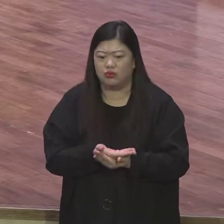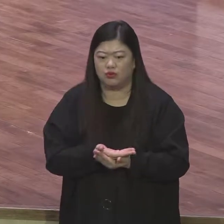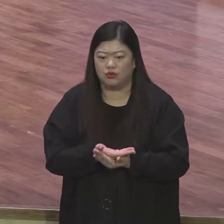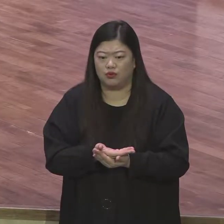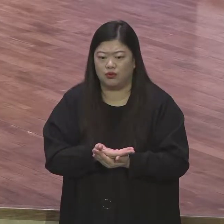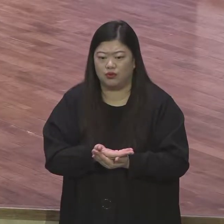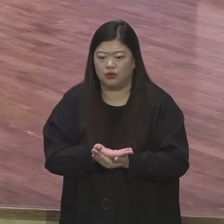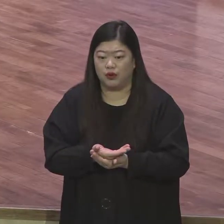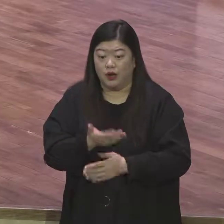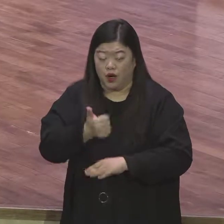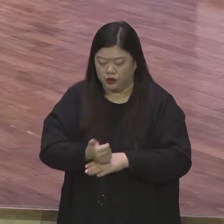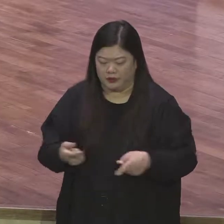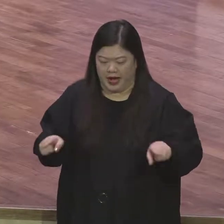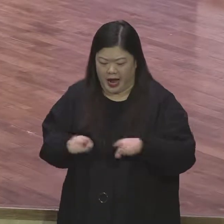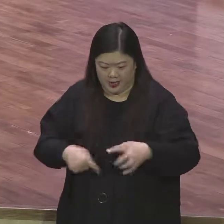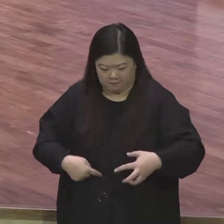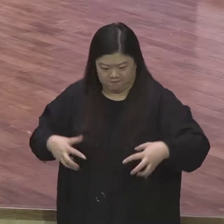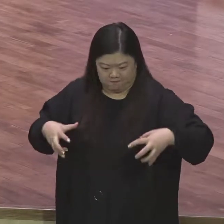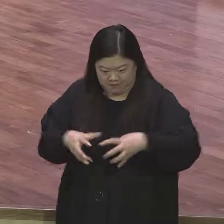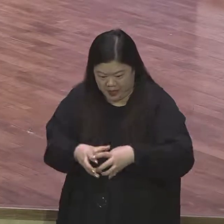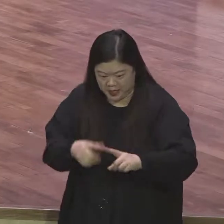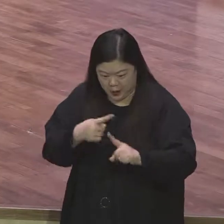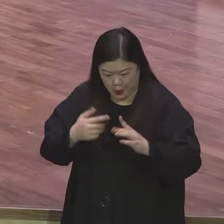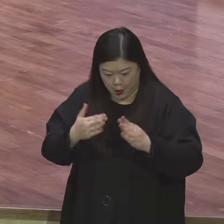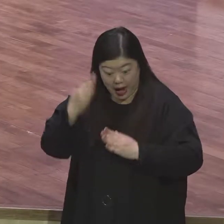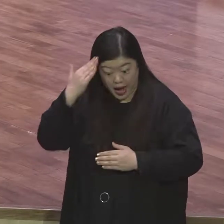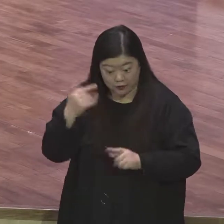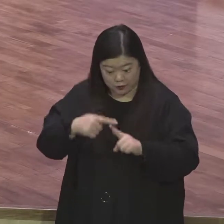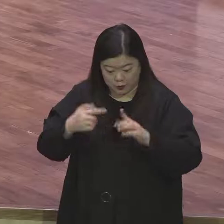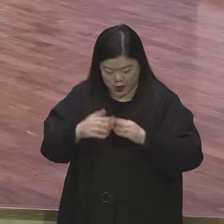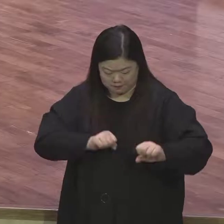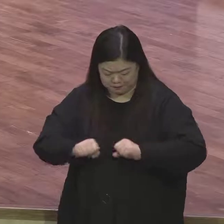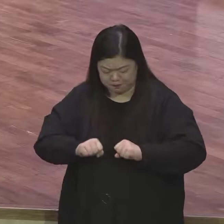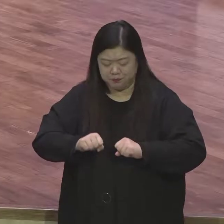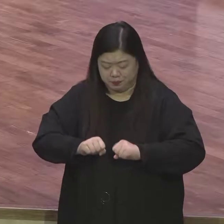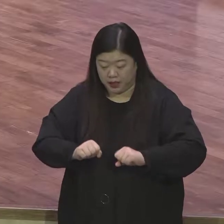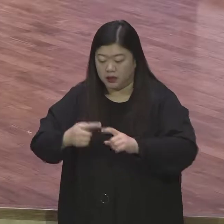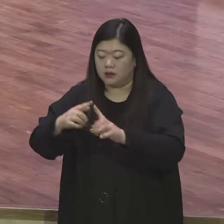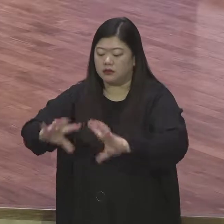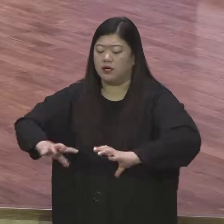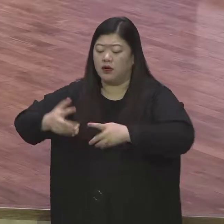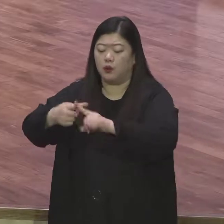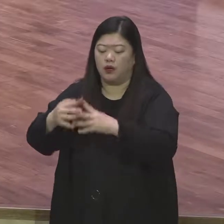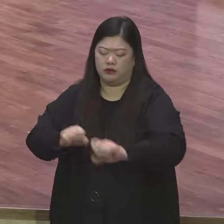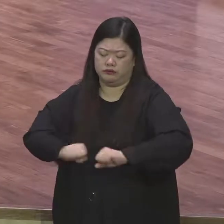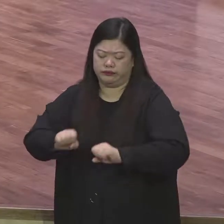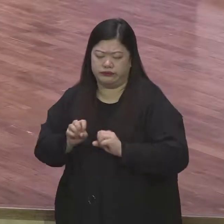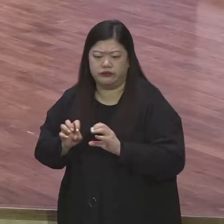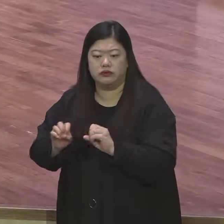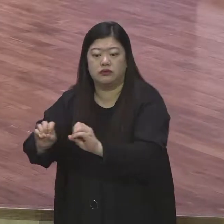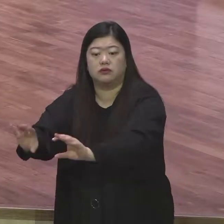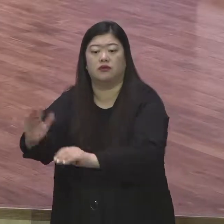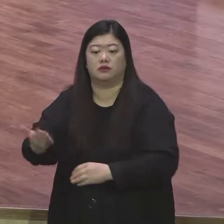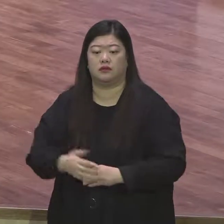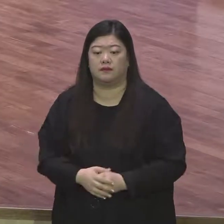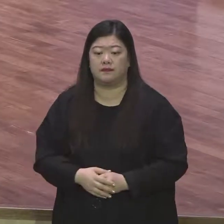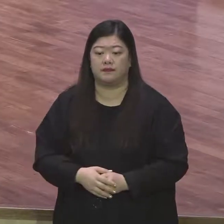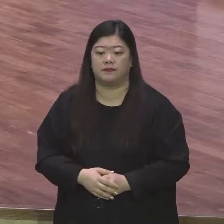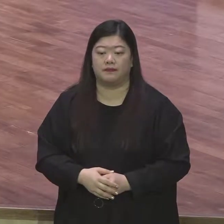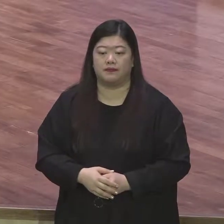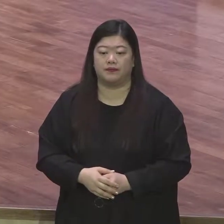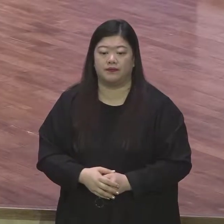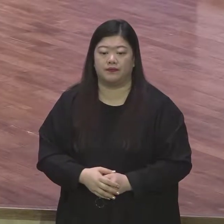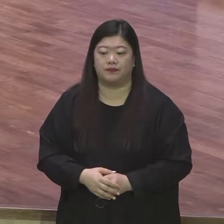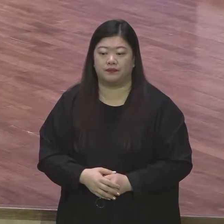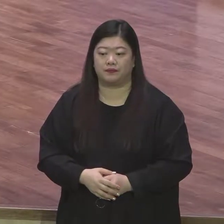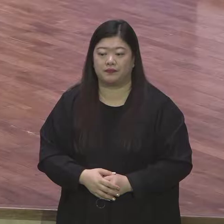한국교회, 세계교회 앞에 교회는 이런 것이다. 교회 모델, 복음적, 사도행정적 교회.